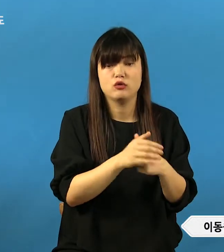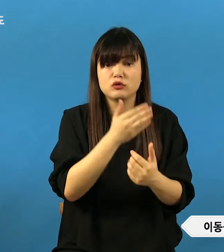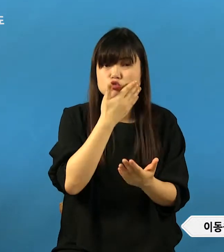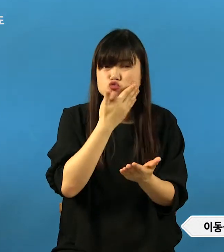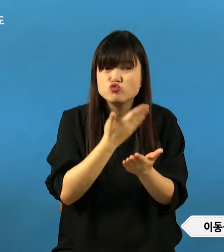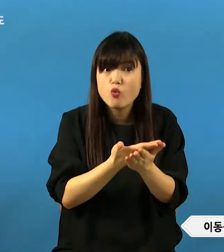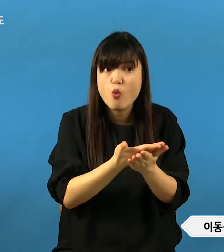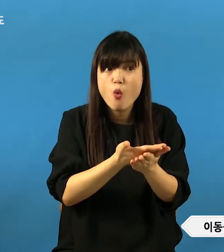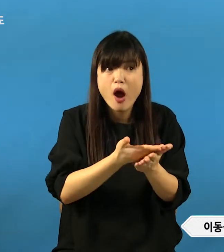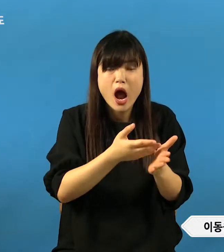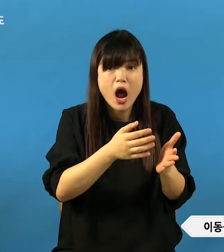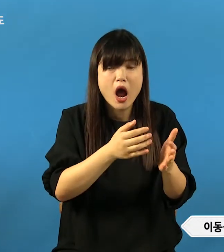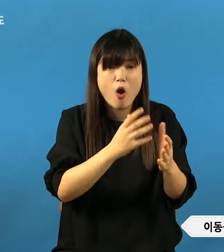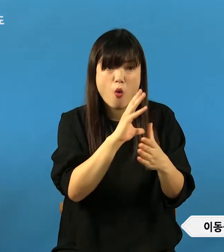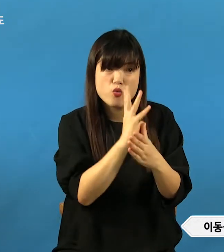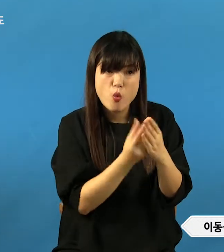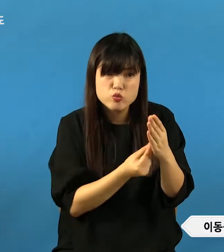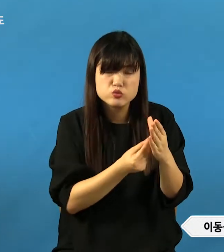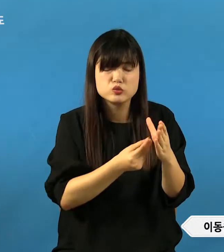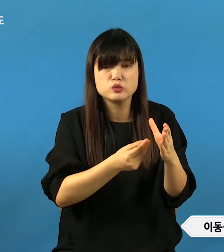팀이 패배한 것입니다.